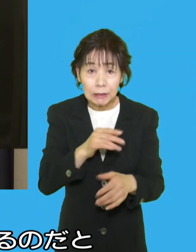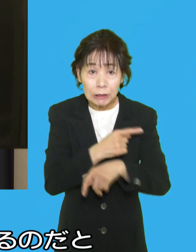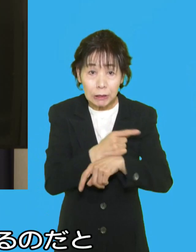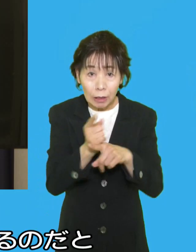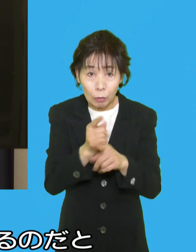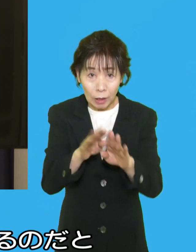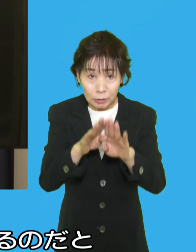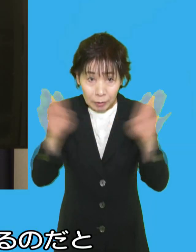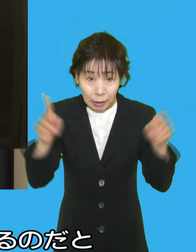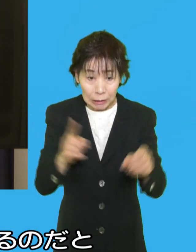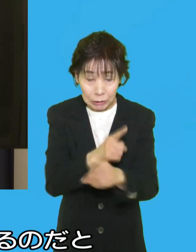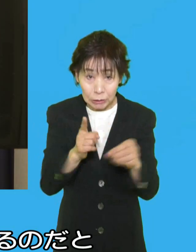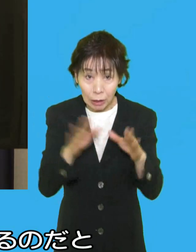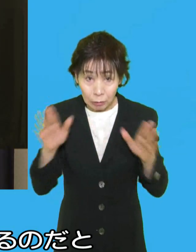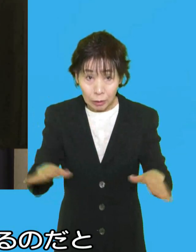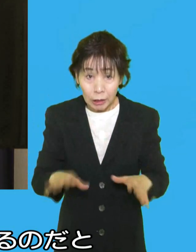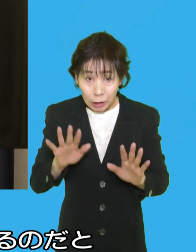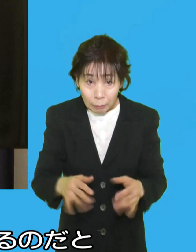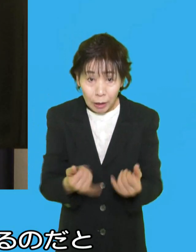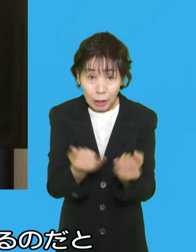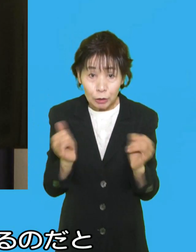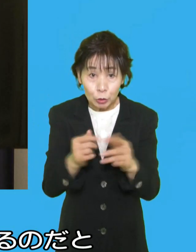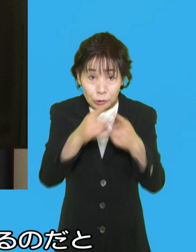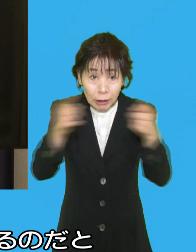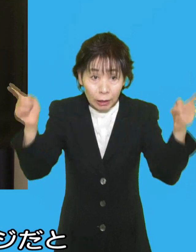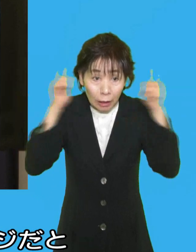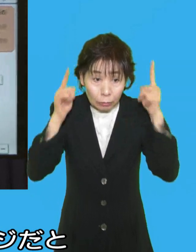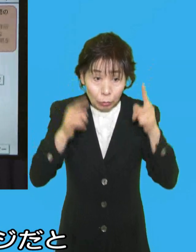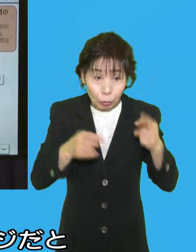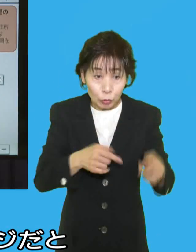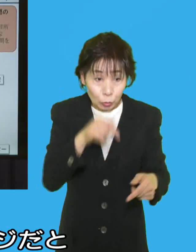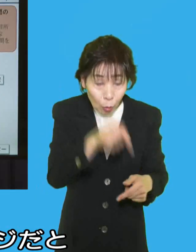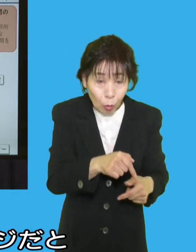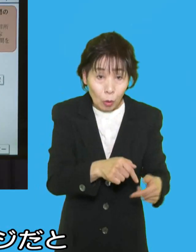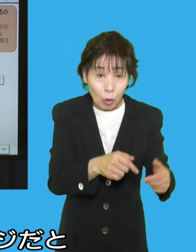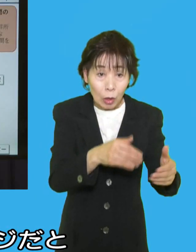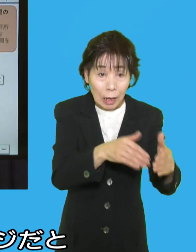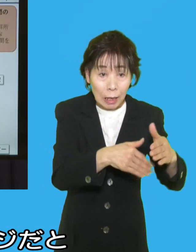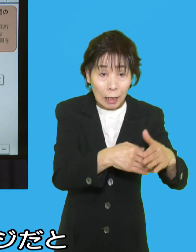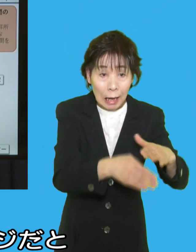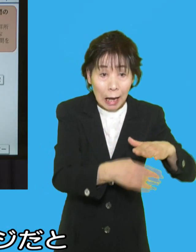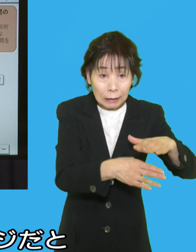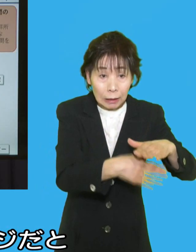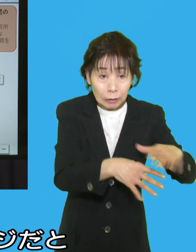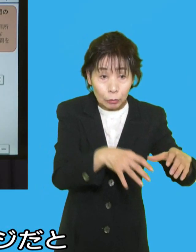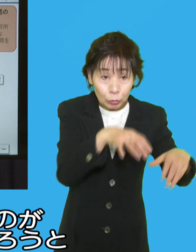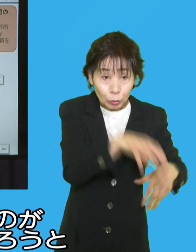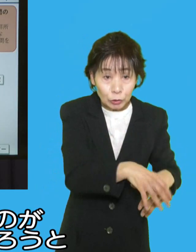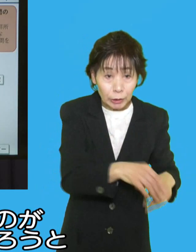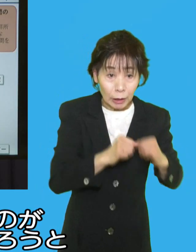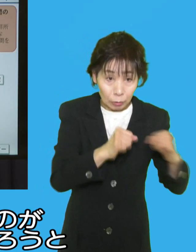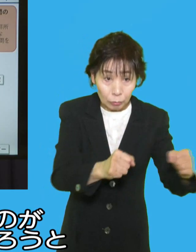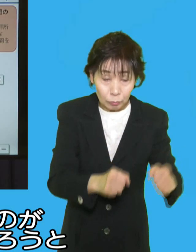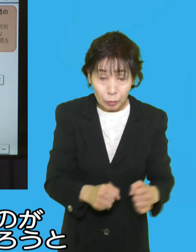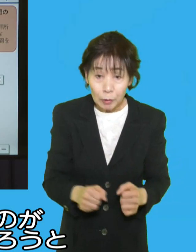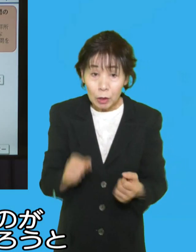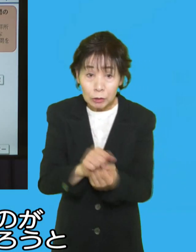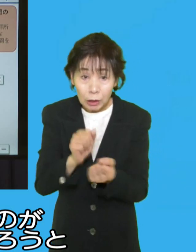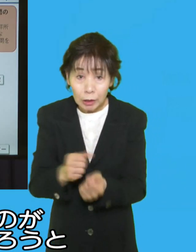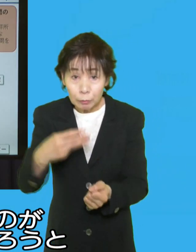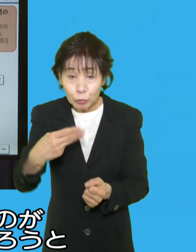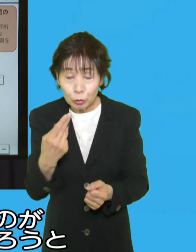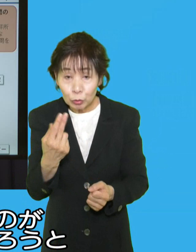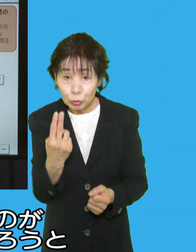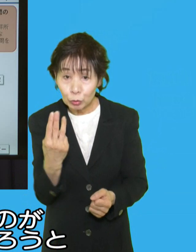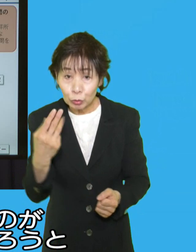よね。でそれは今の女子大の跡地でやるんだと。でもこの2030年度のイメージだと、その堺ミュージアムなるものが女